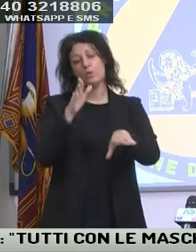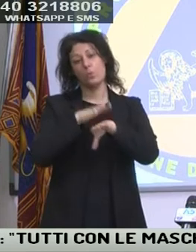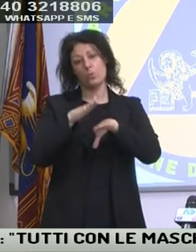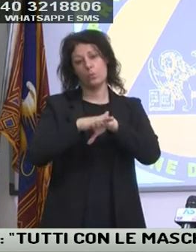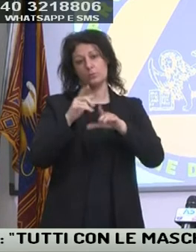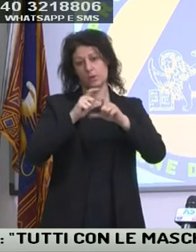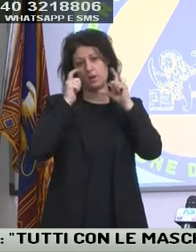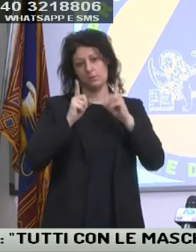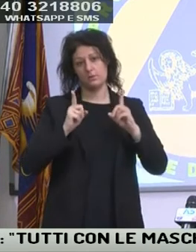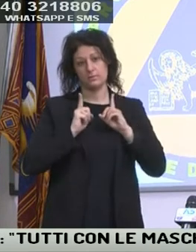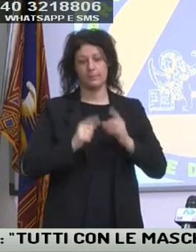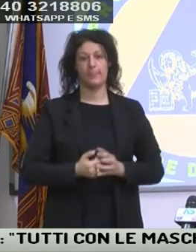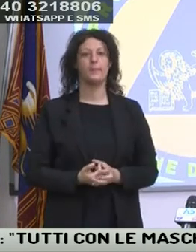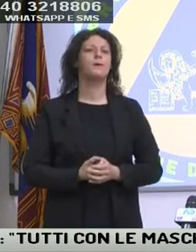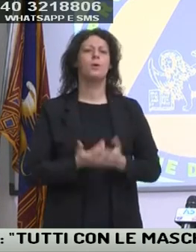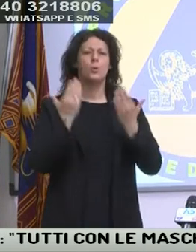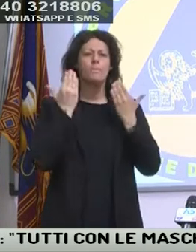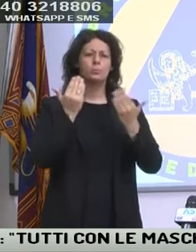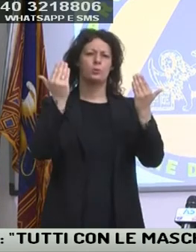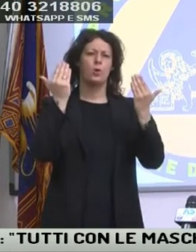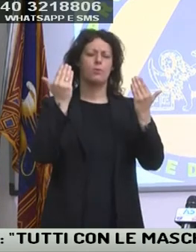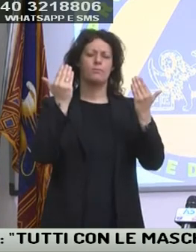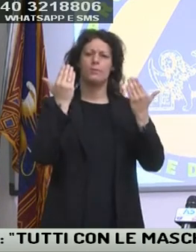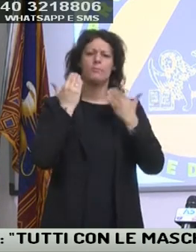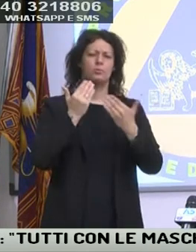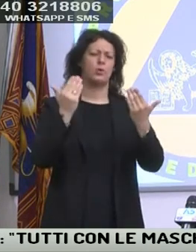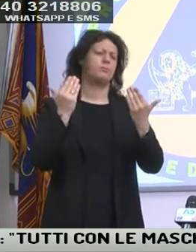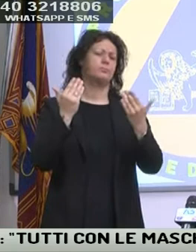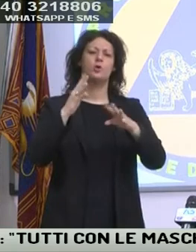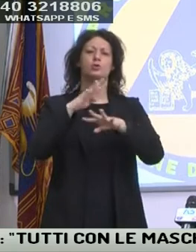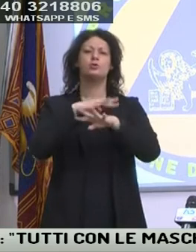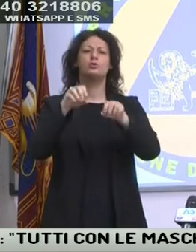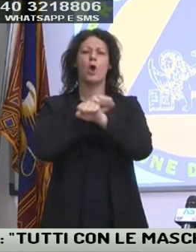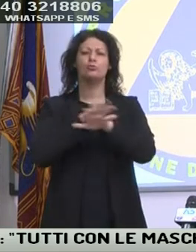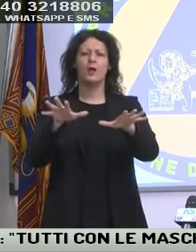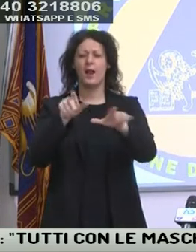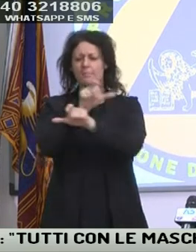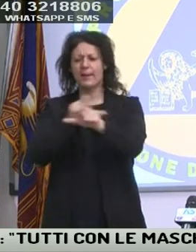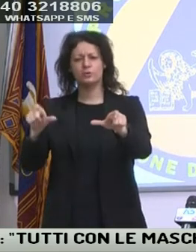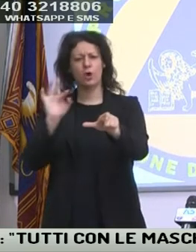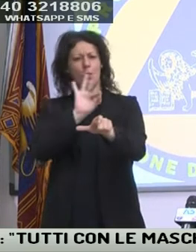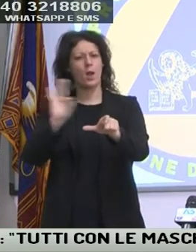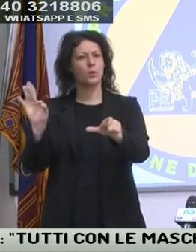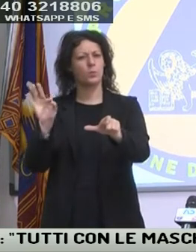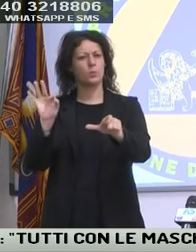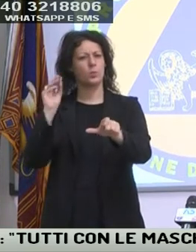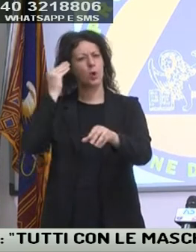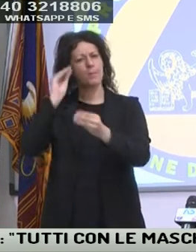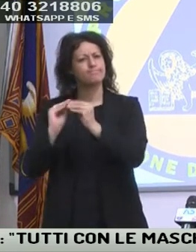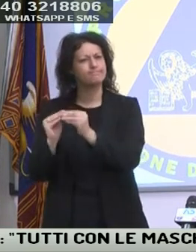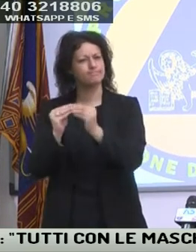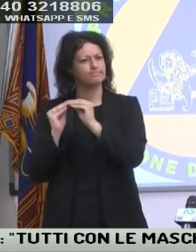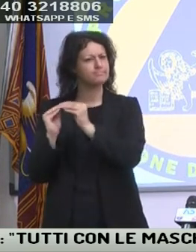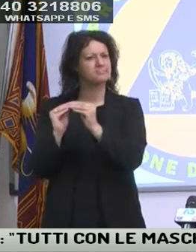Purtroppo non aiuta anche tutto questo complottismo che c'è in rete, che va a carezzare